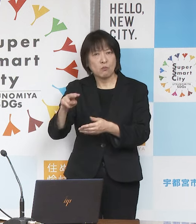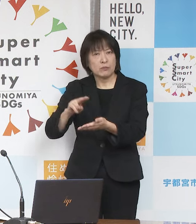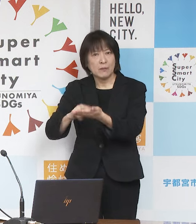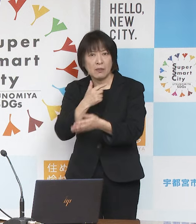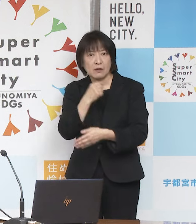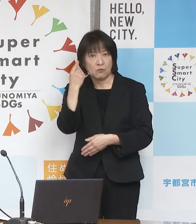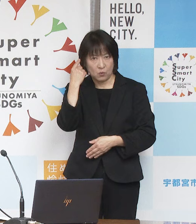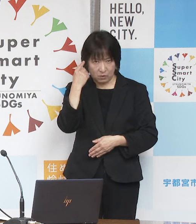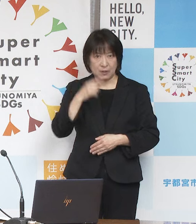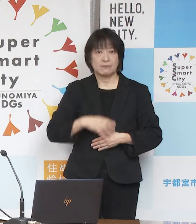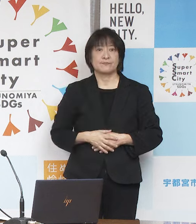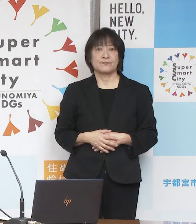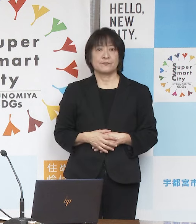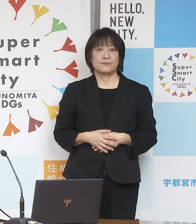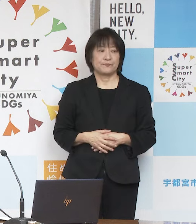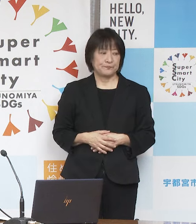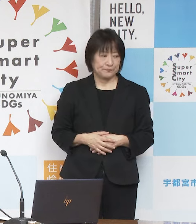以上でござい